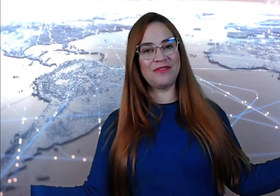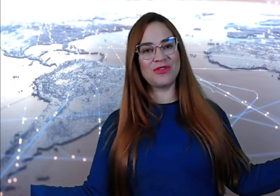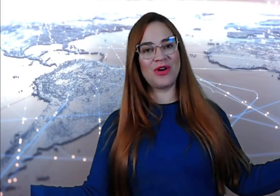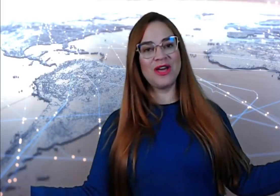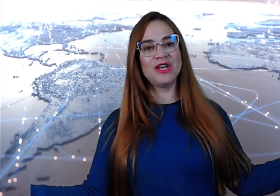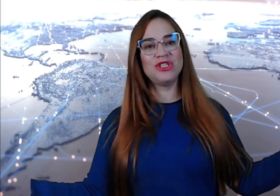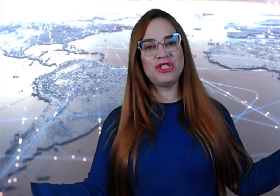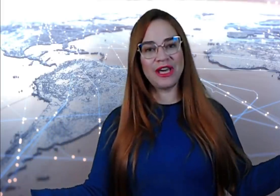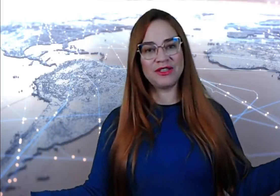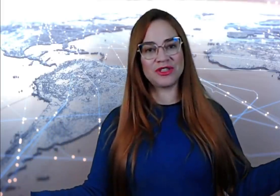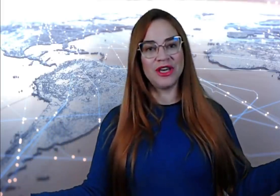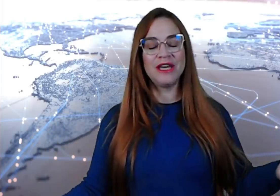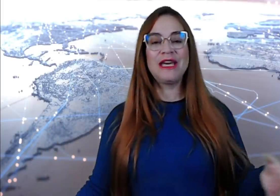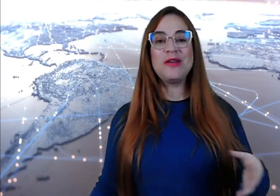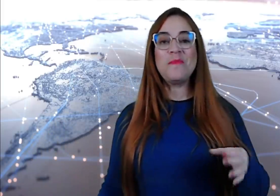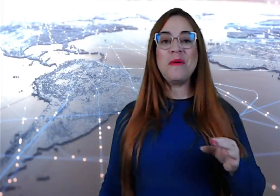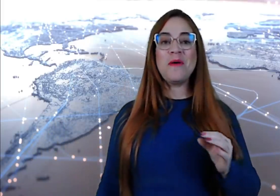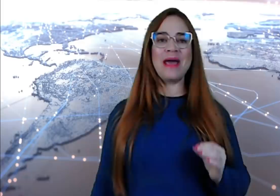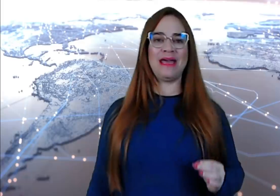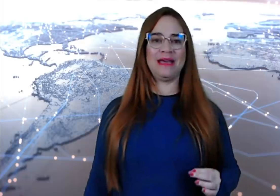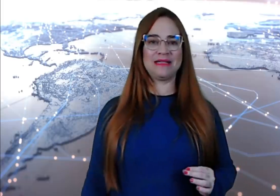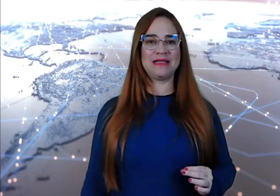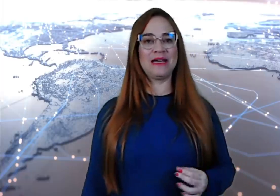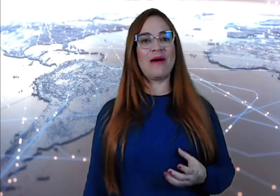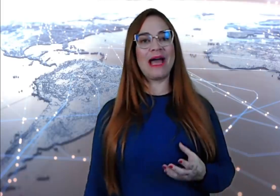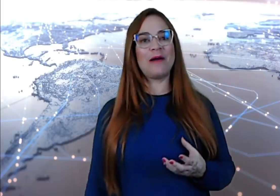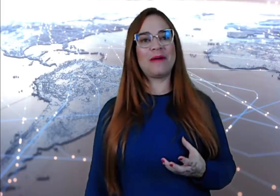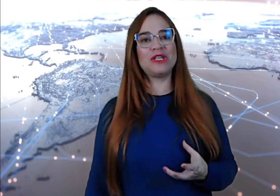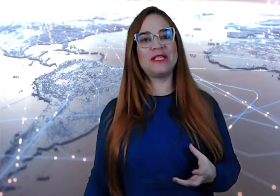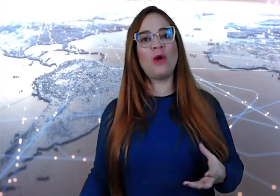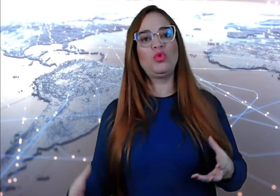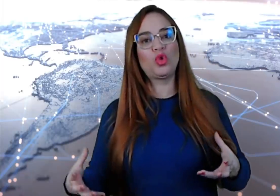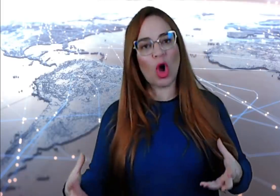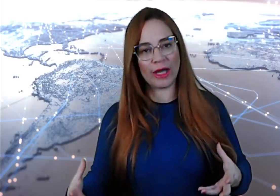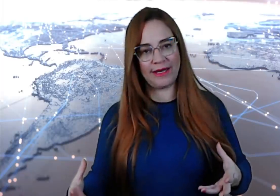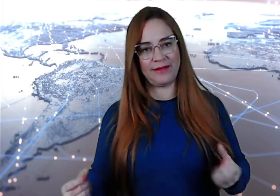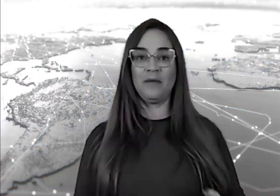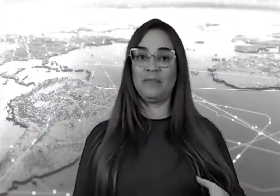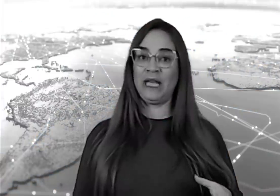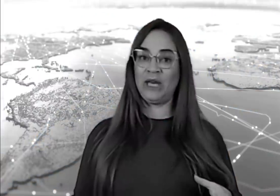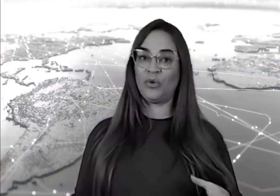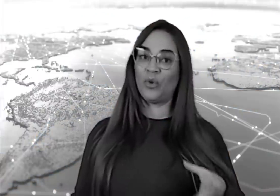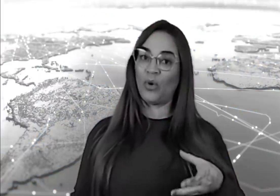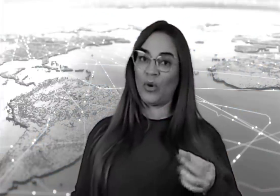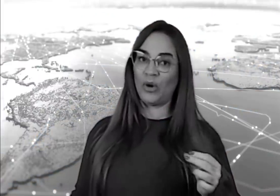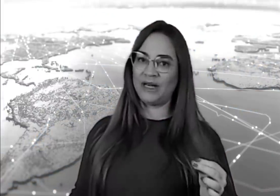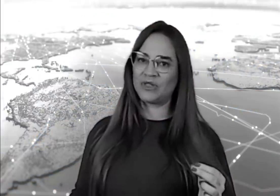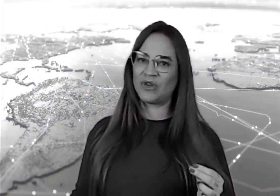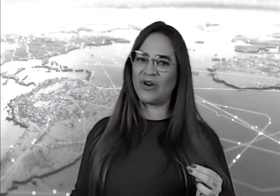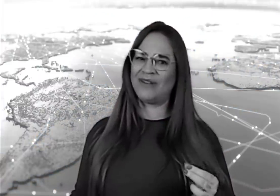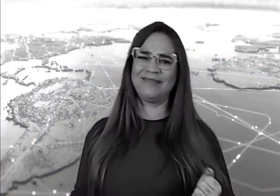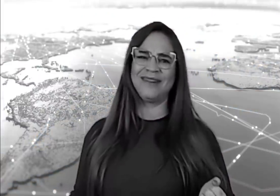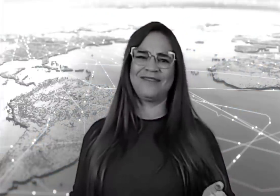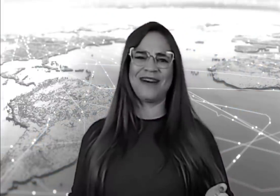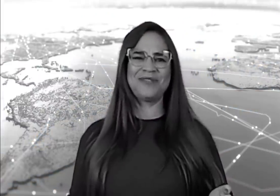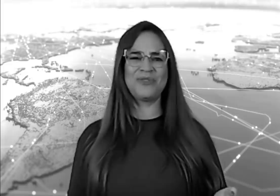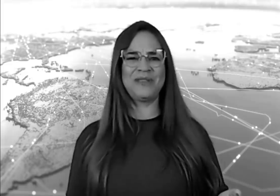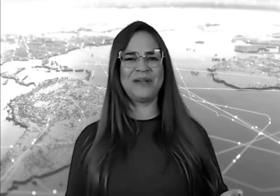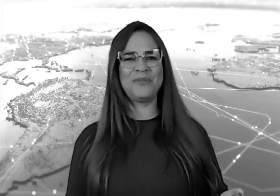avisou. Gente, que irmão é esse que não é capaz de dar um toque? Aninho, olha só, faz isso não.